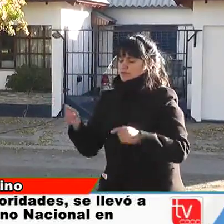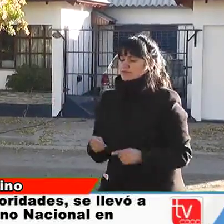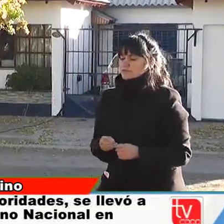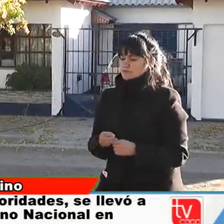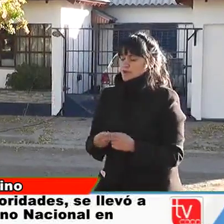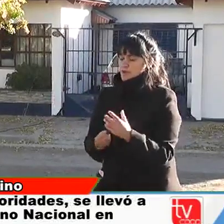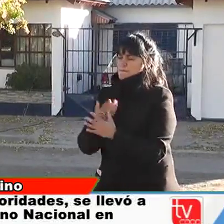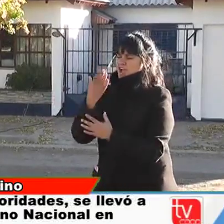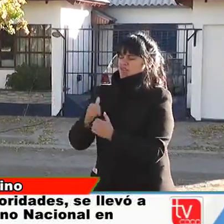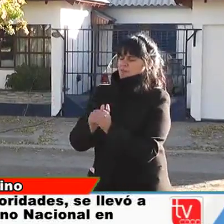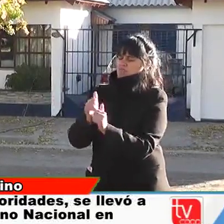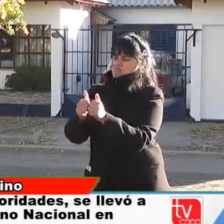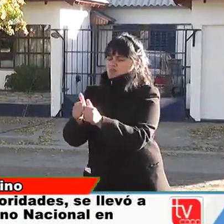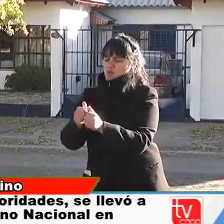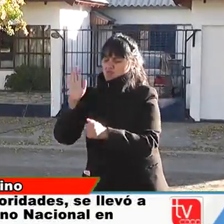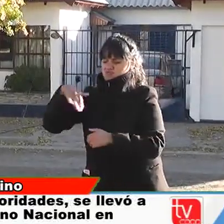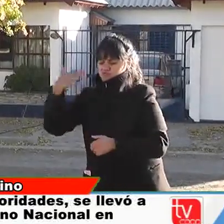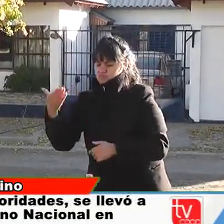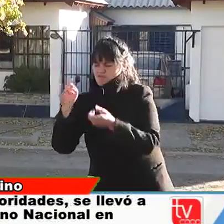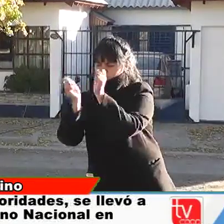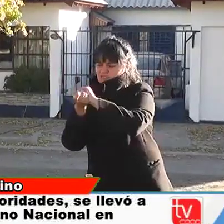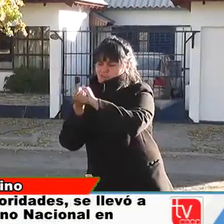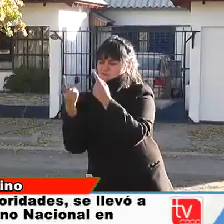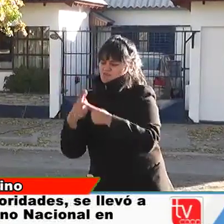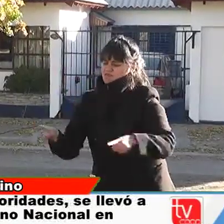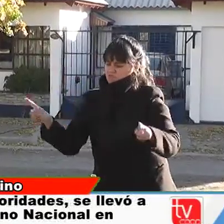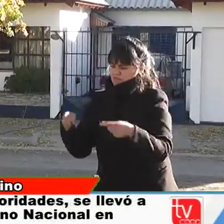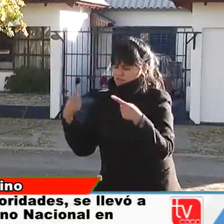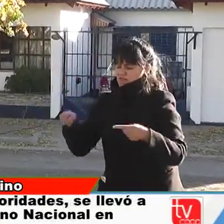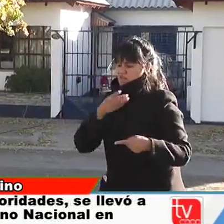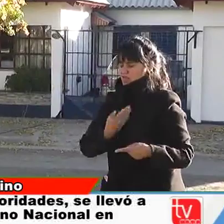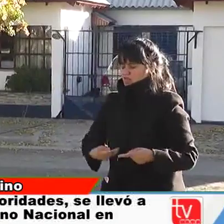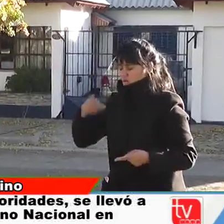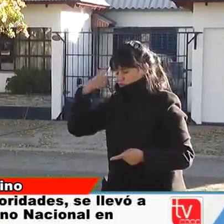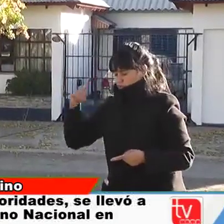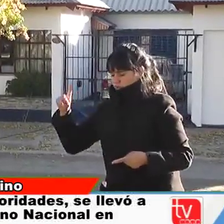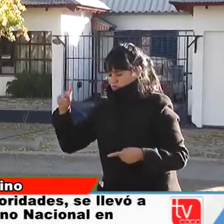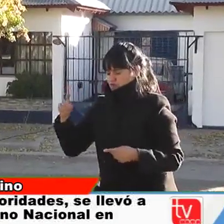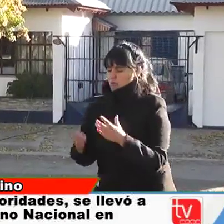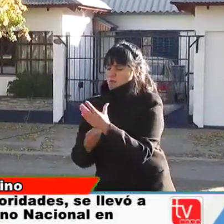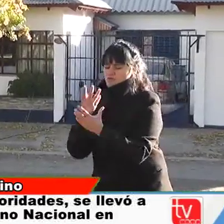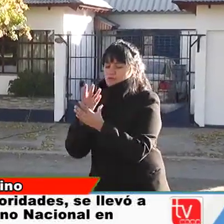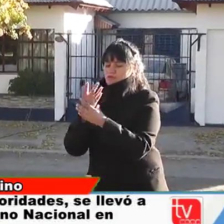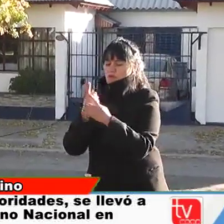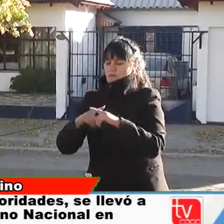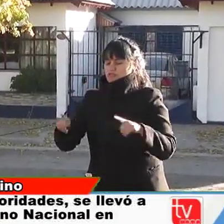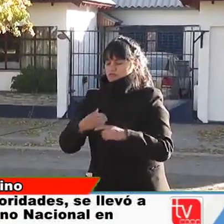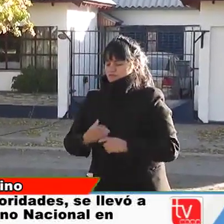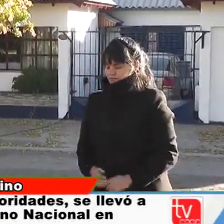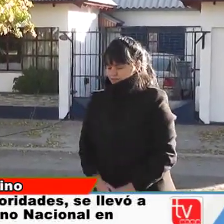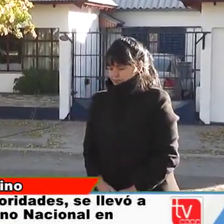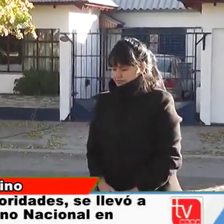denominado Marcha Patriótica, luego Canción Patriótica Nacional y posteriormente Canción